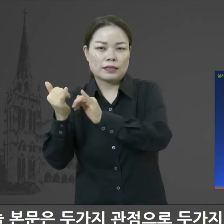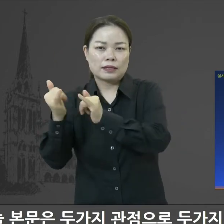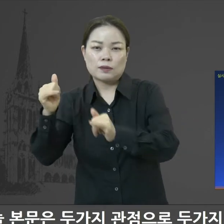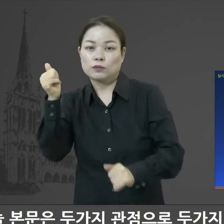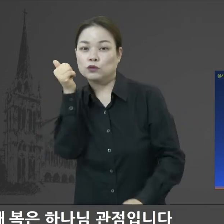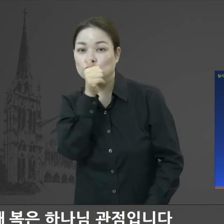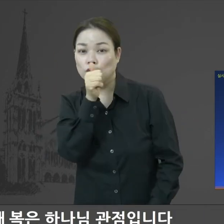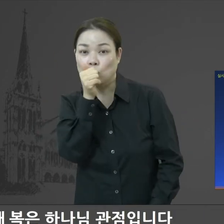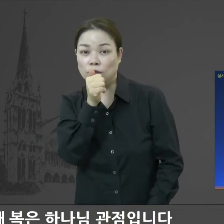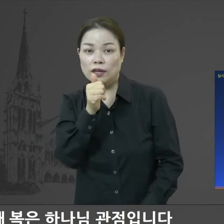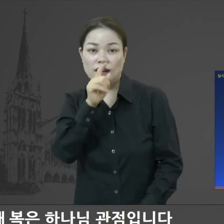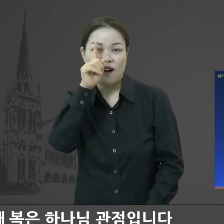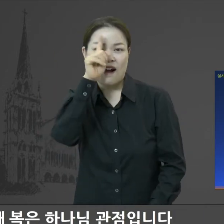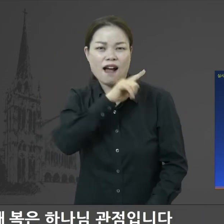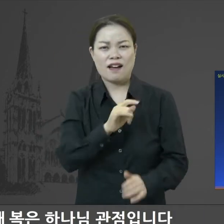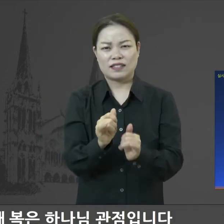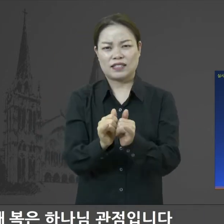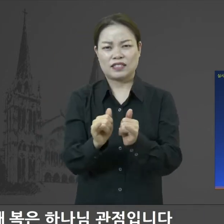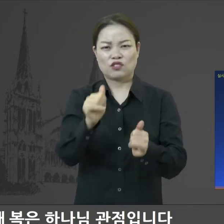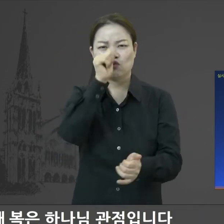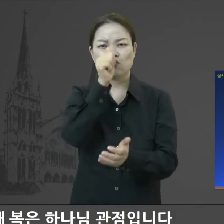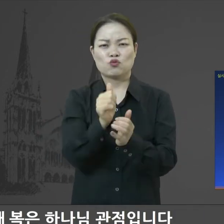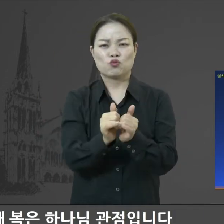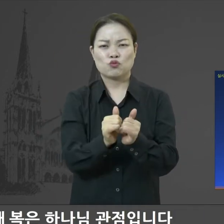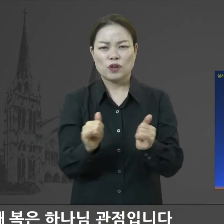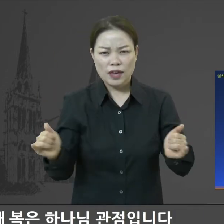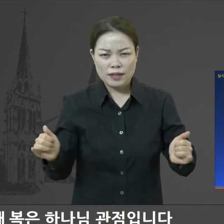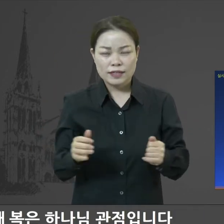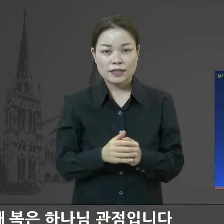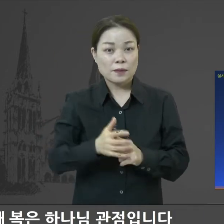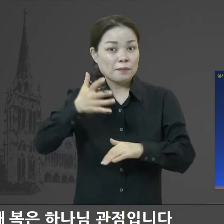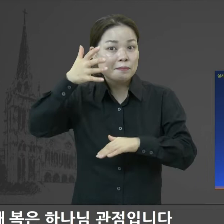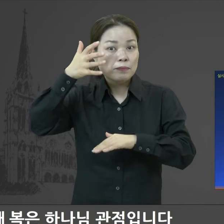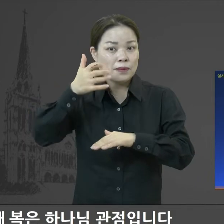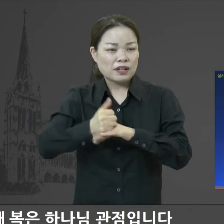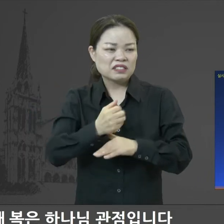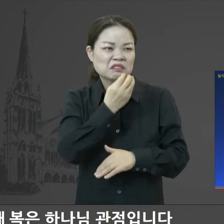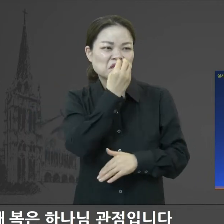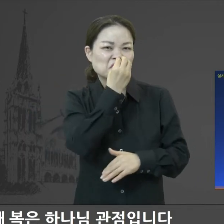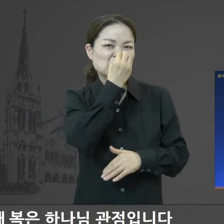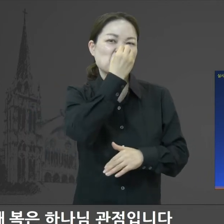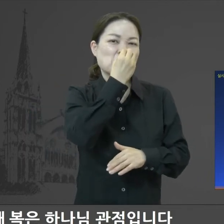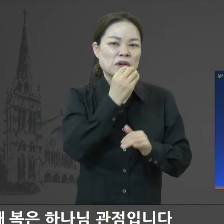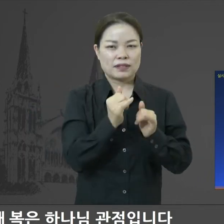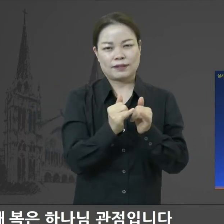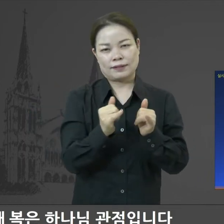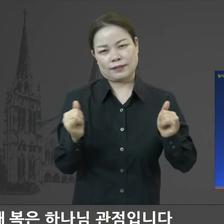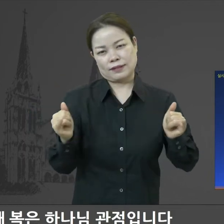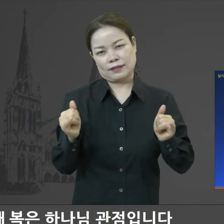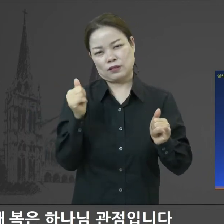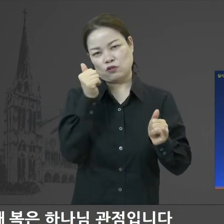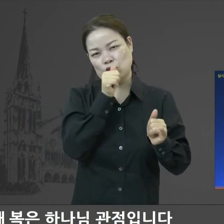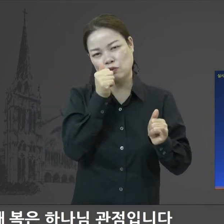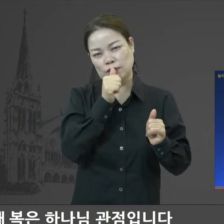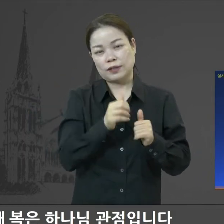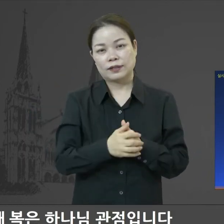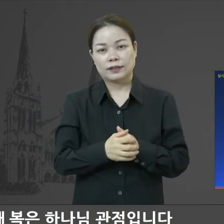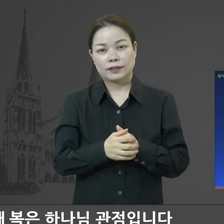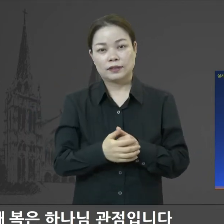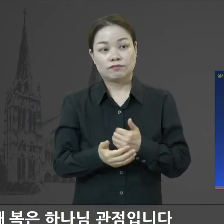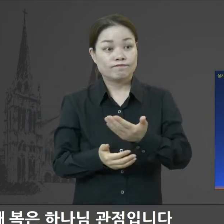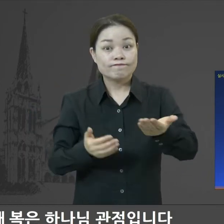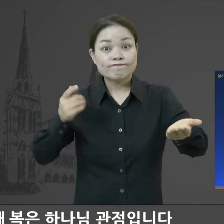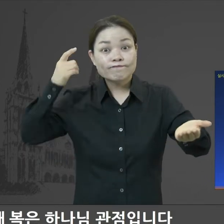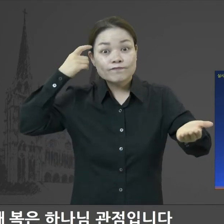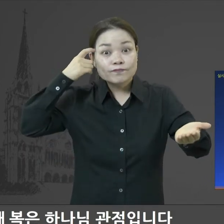소개하는데, 악인, 죄인, 마지막으로 오만한 자를 소개합니다. 한번 생각해